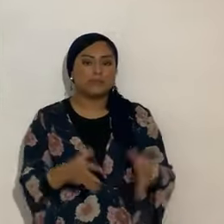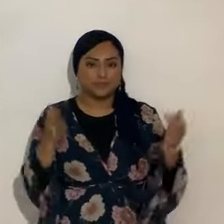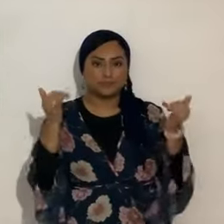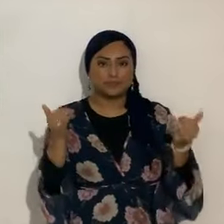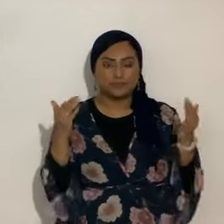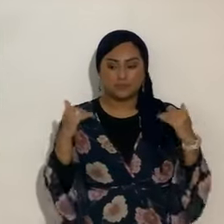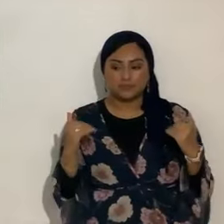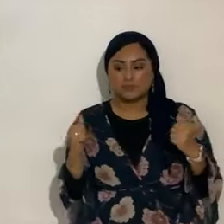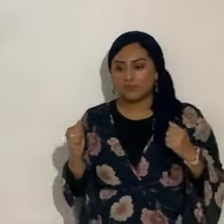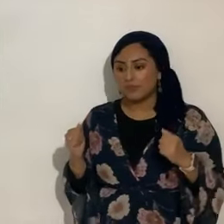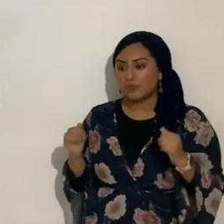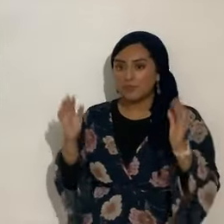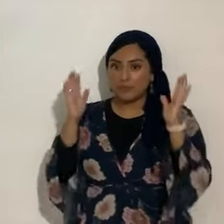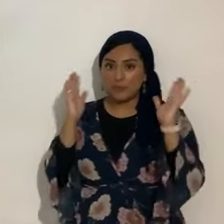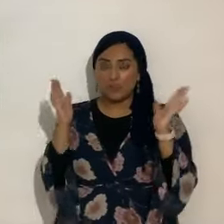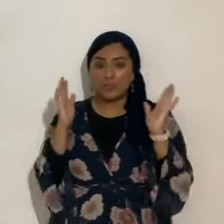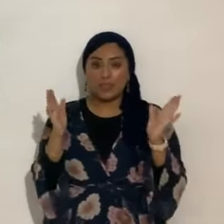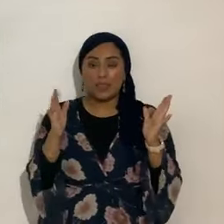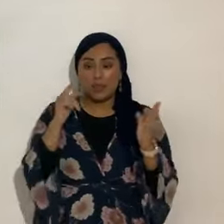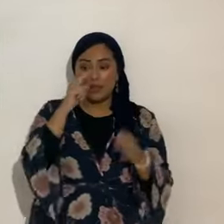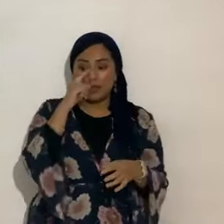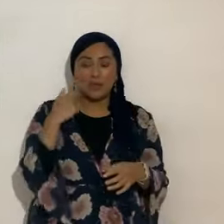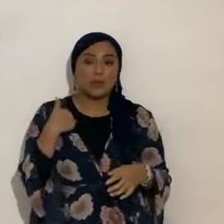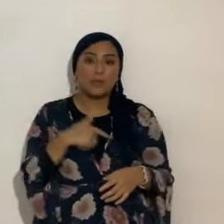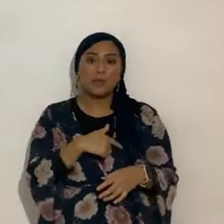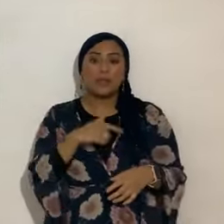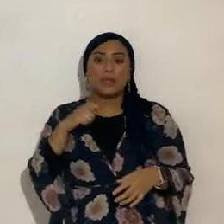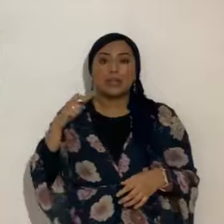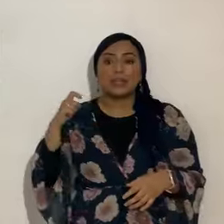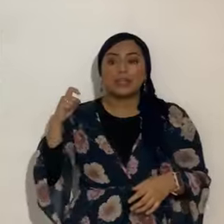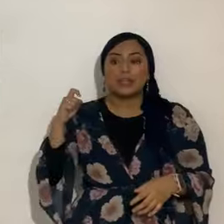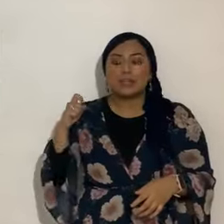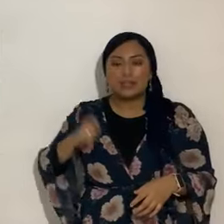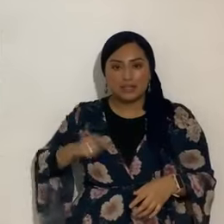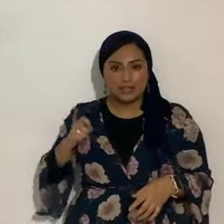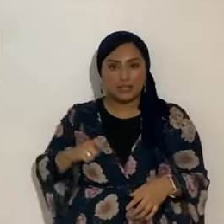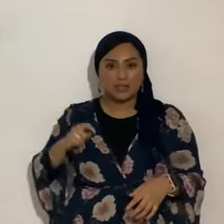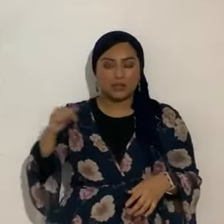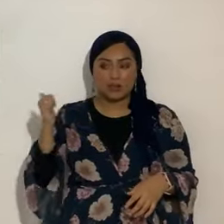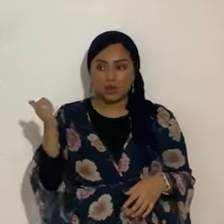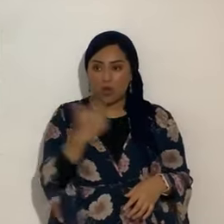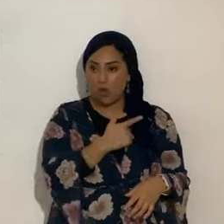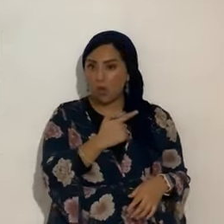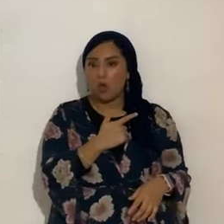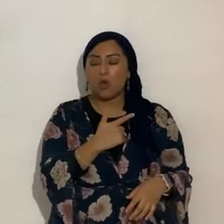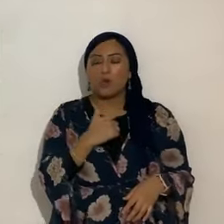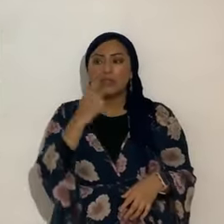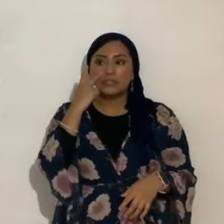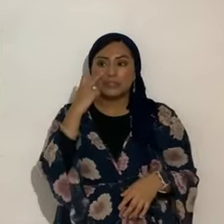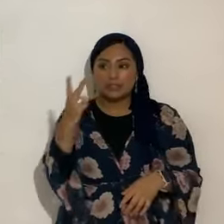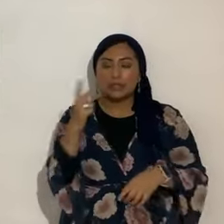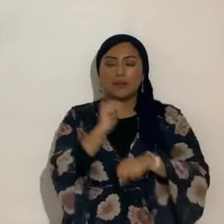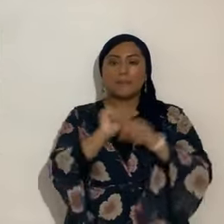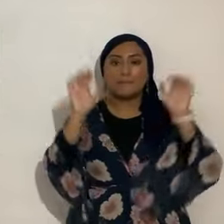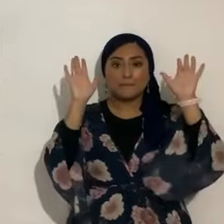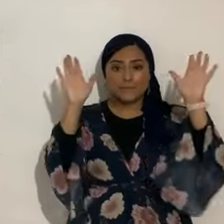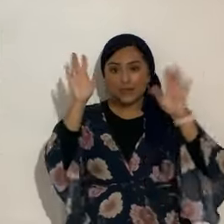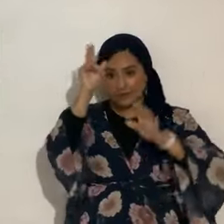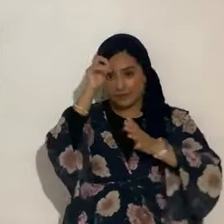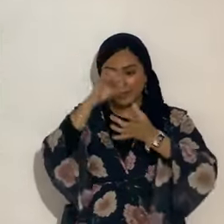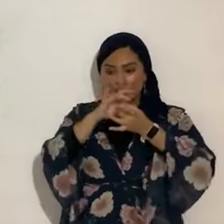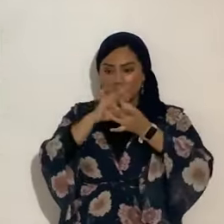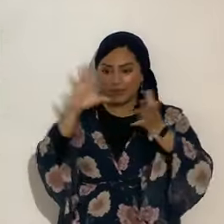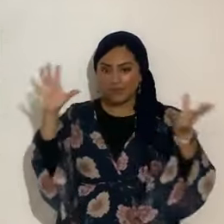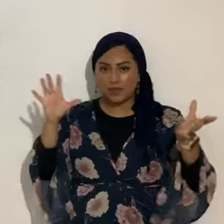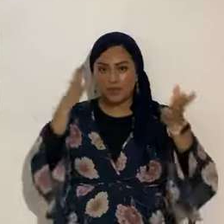Ahora, mucha atención porque estamos necesitando que todos vean milagros, liberaciones,